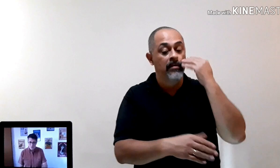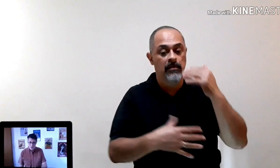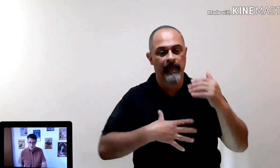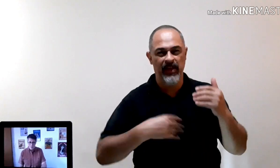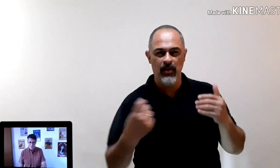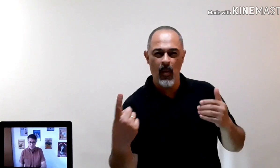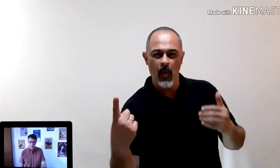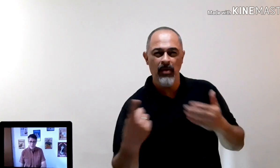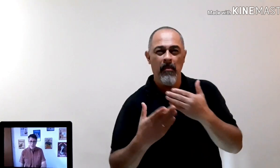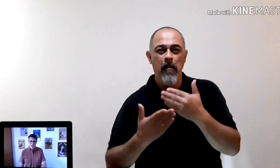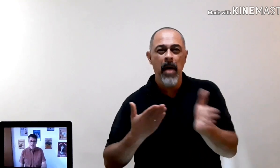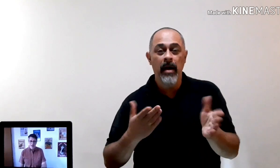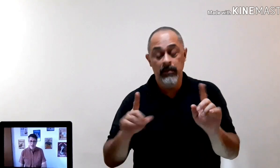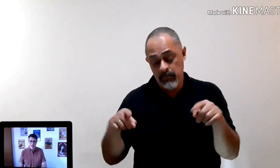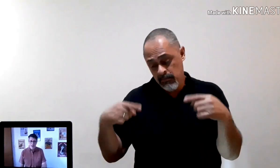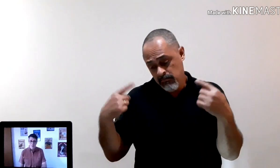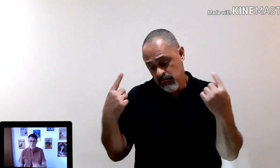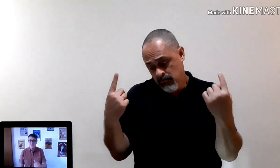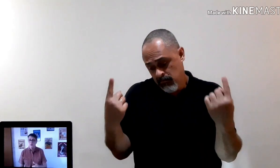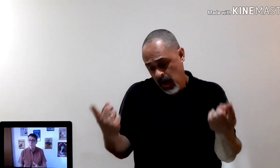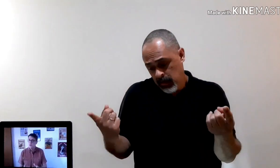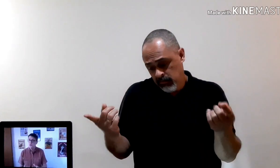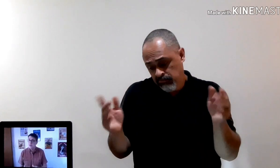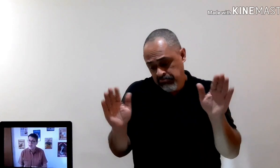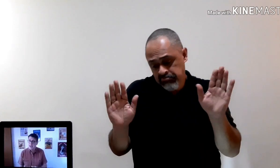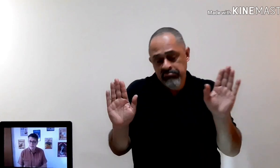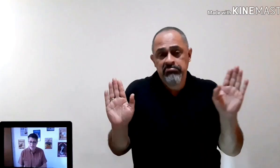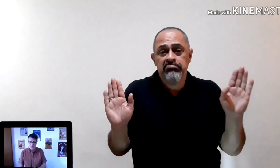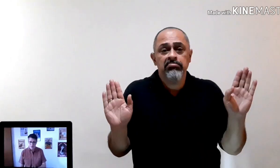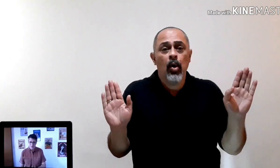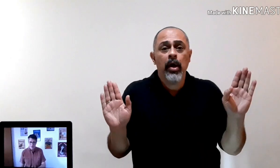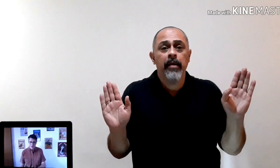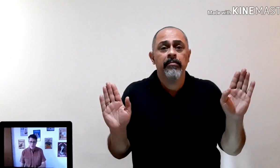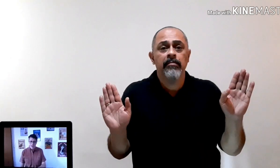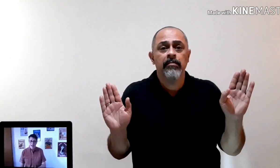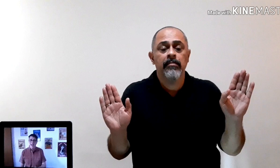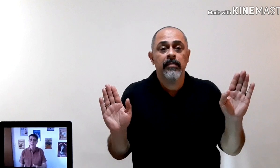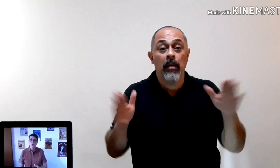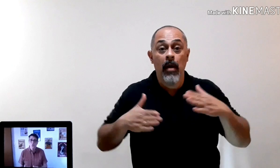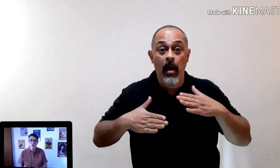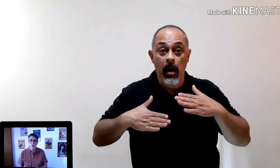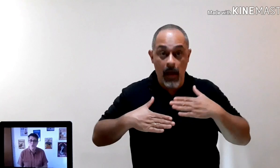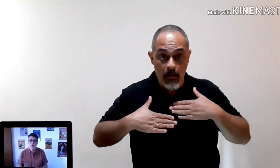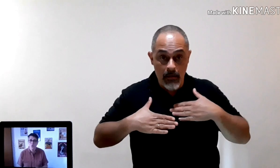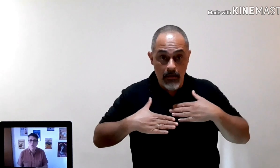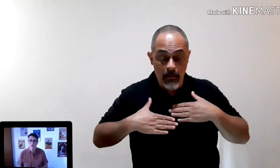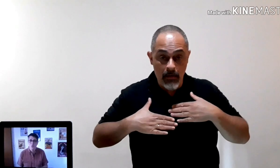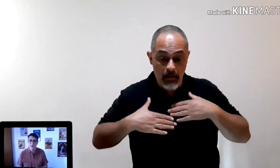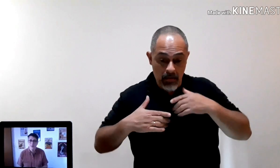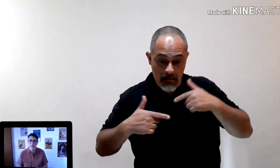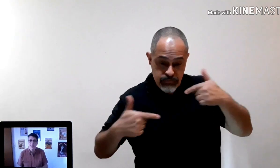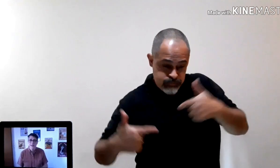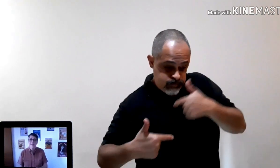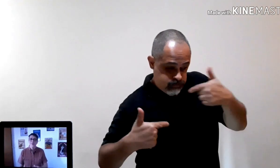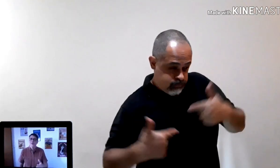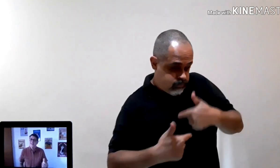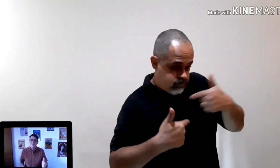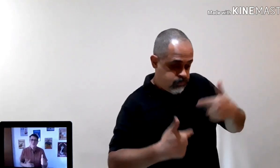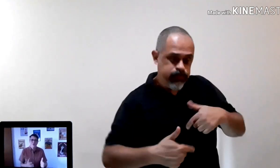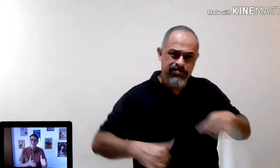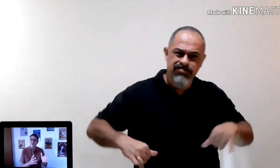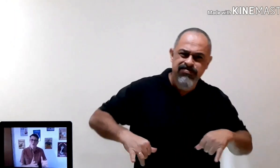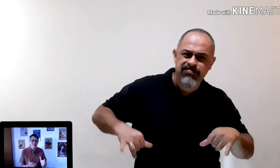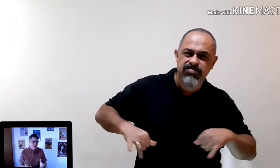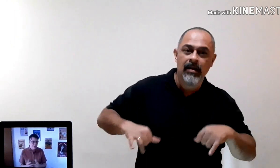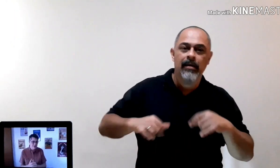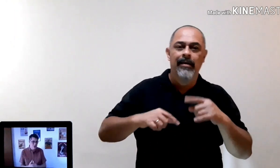do seu único filho, né? A aprovação, ela produz um caráter em nós, ela reduz o nosso orgulho e a soberba. E